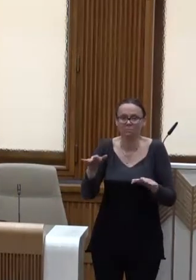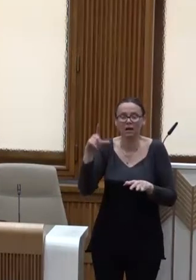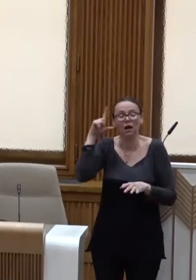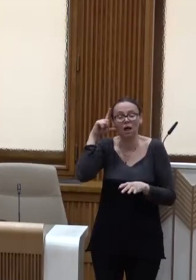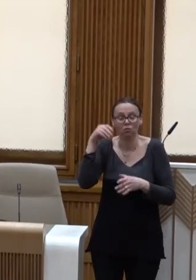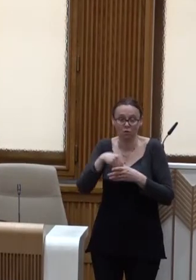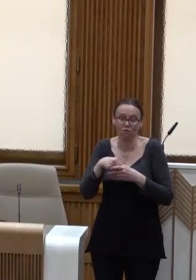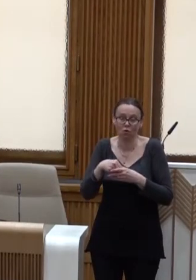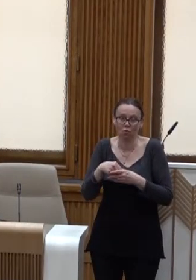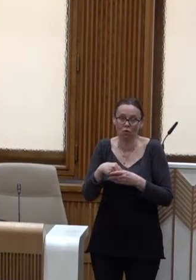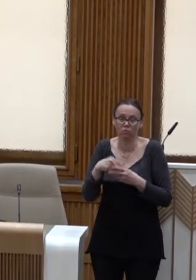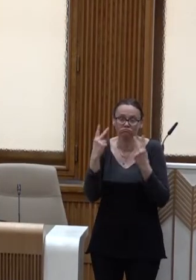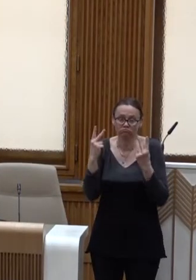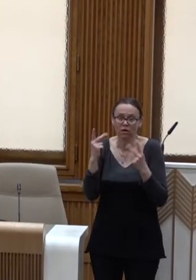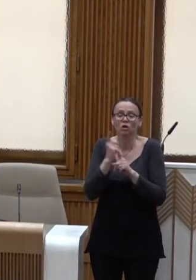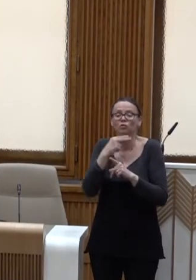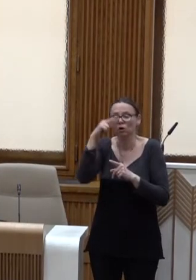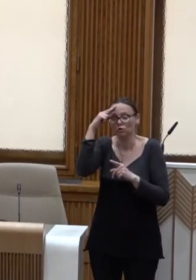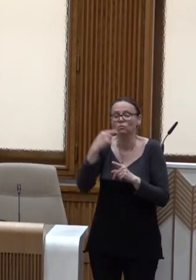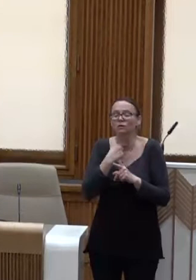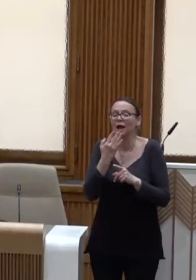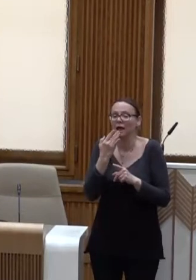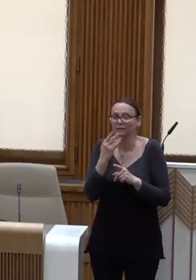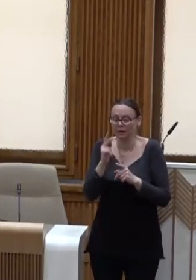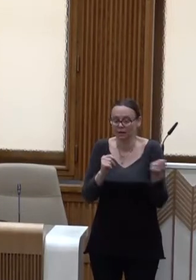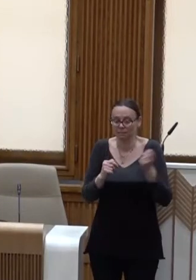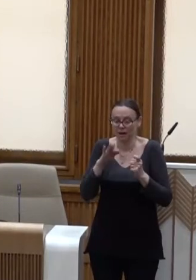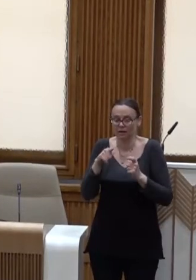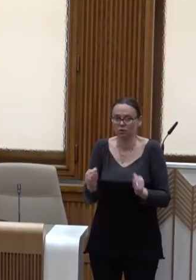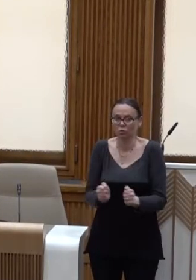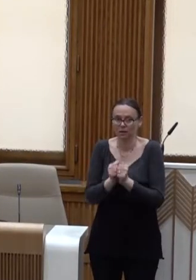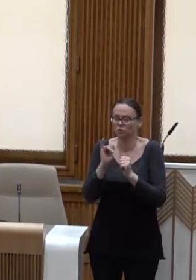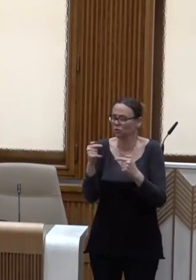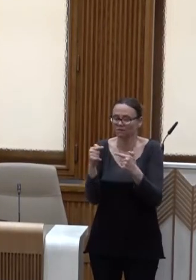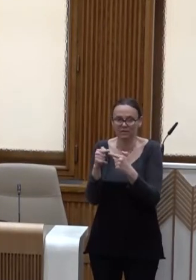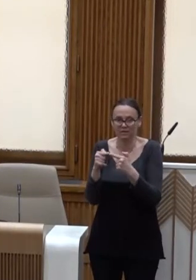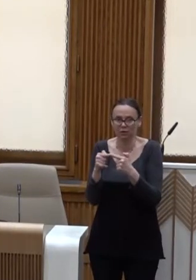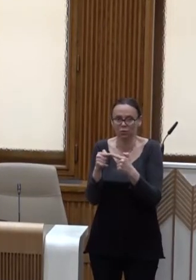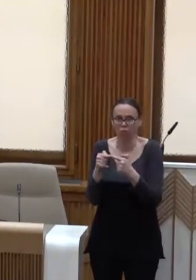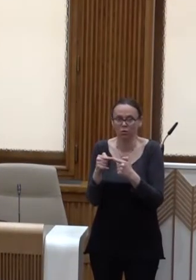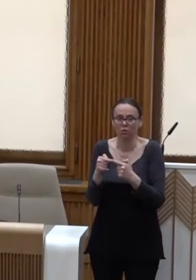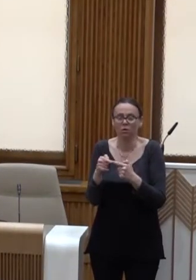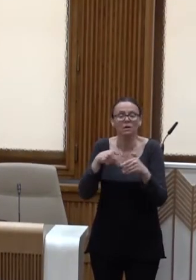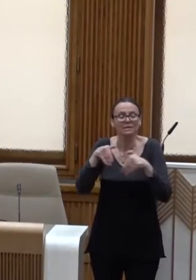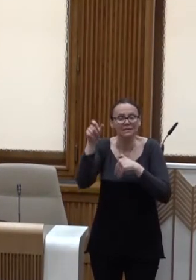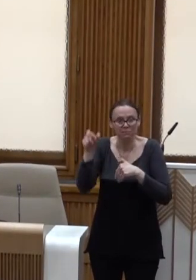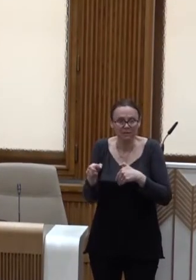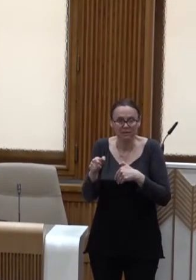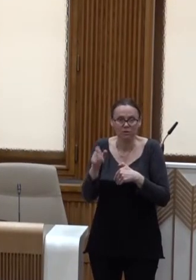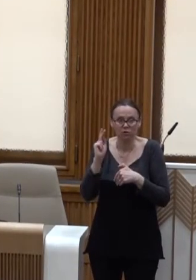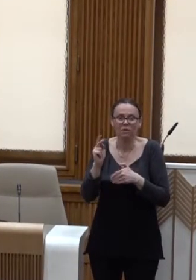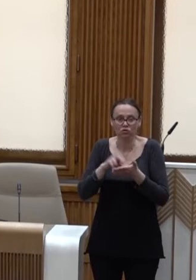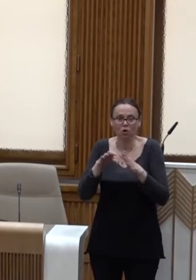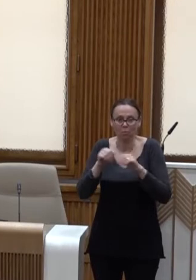ključno vlogo. No. In tudi gospod Gantar, ki prihaja na to mesto, je v stiku tako z ministrom, ki